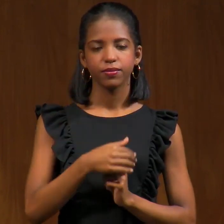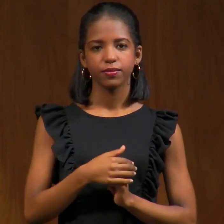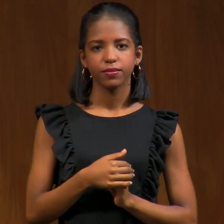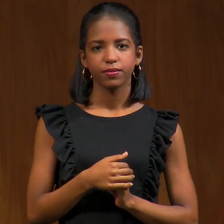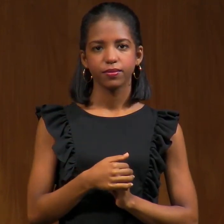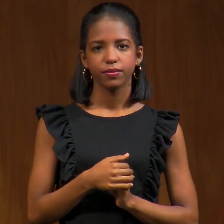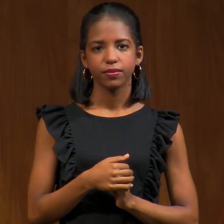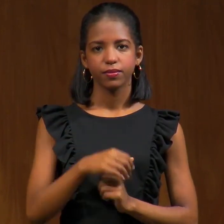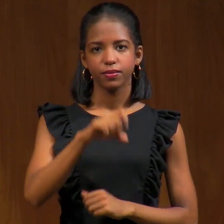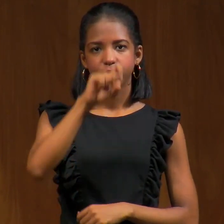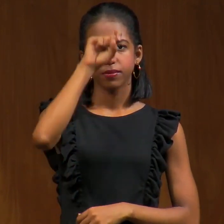Egipto,